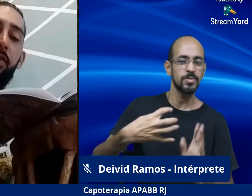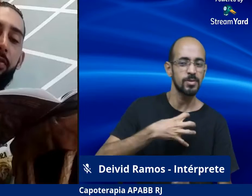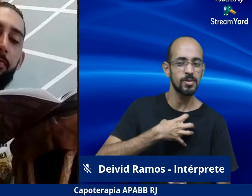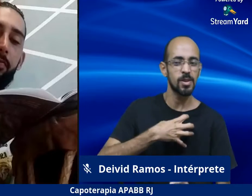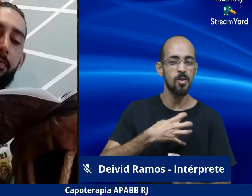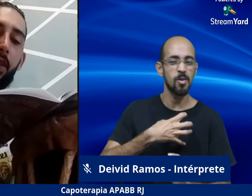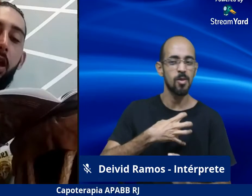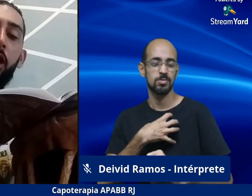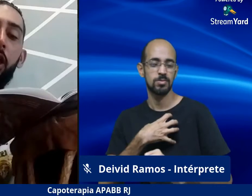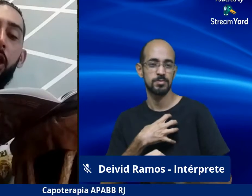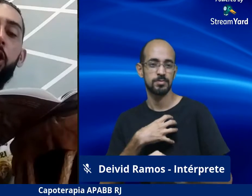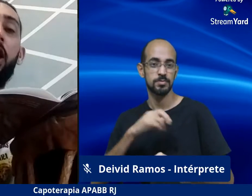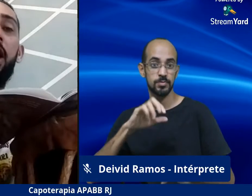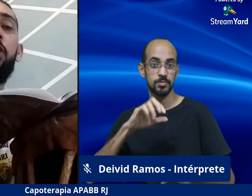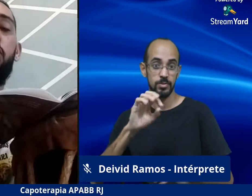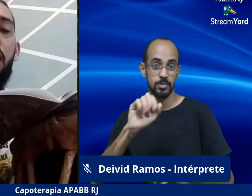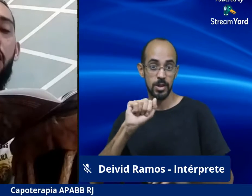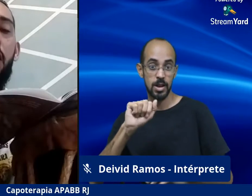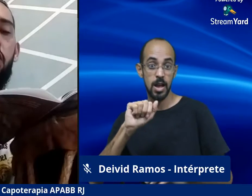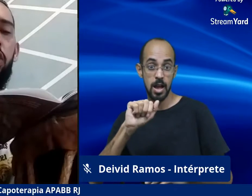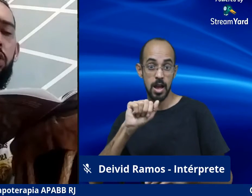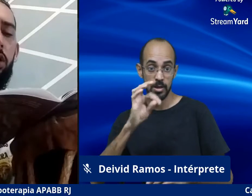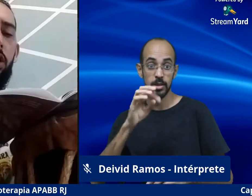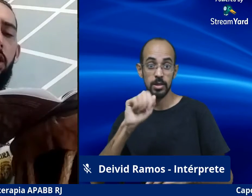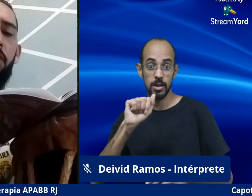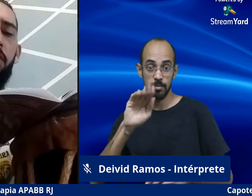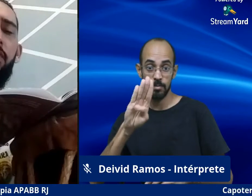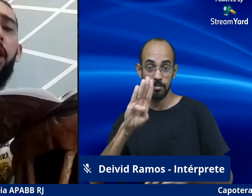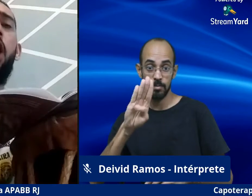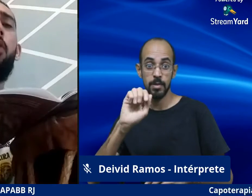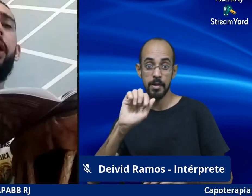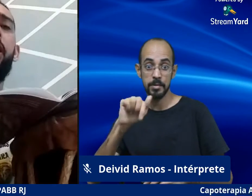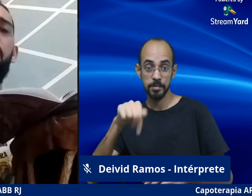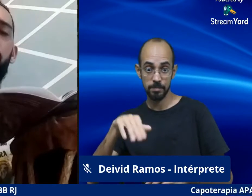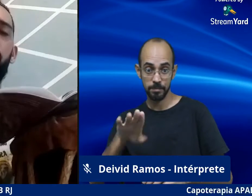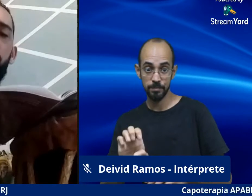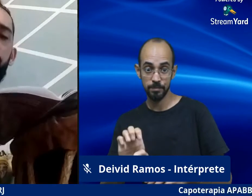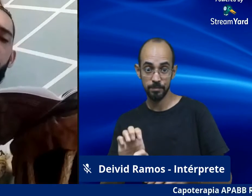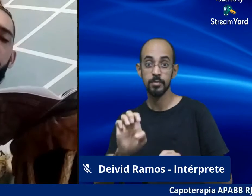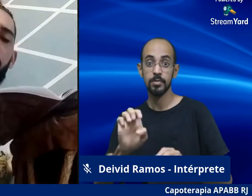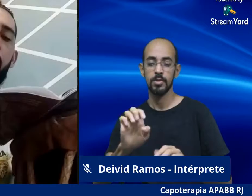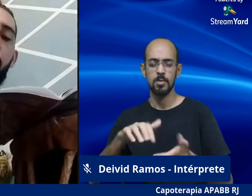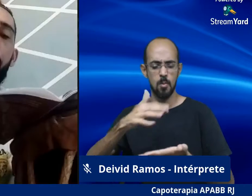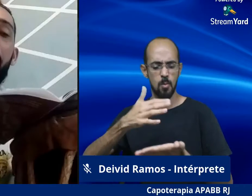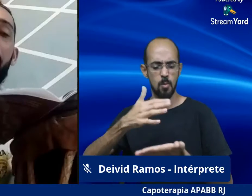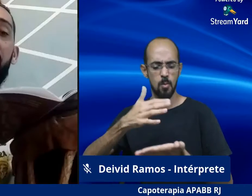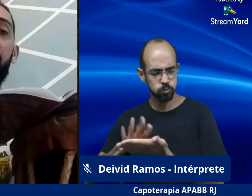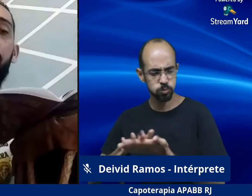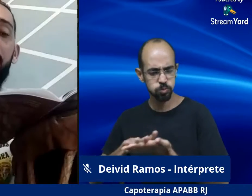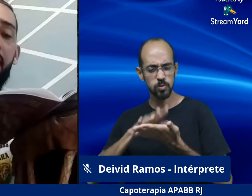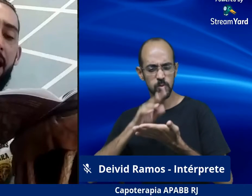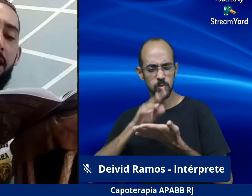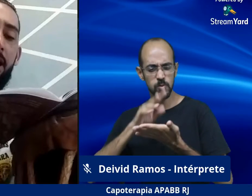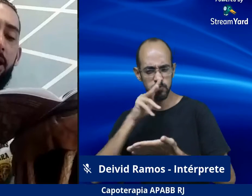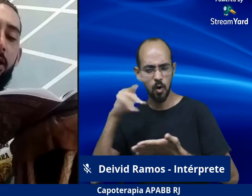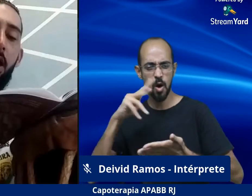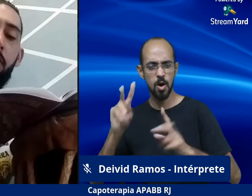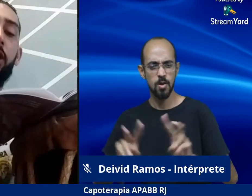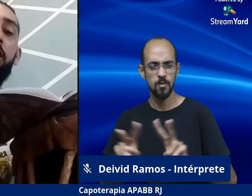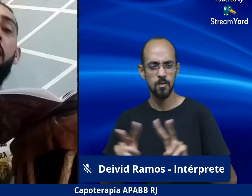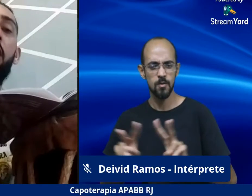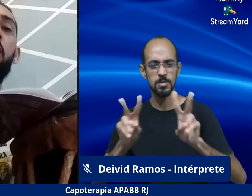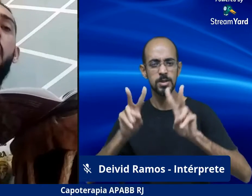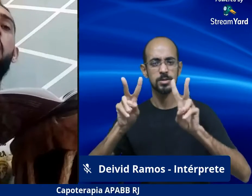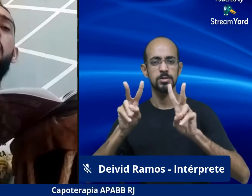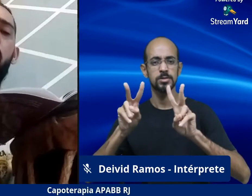grave. E chegando no agudo, vem logo o pandeiro. Para incrementar,